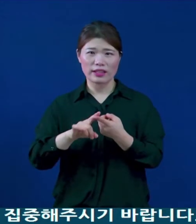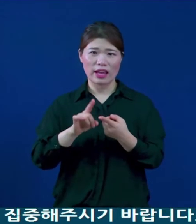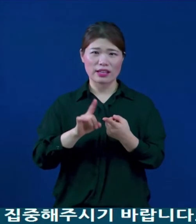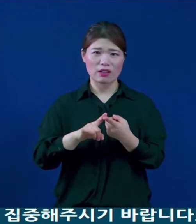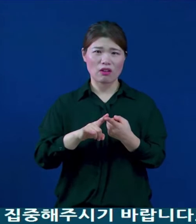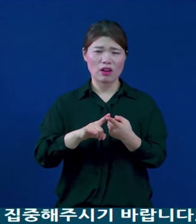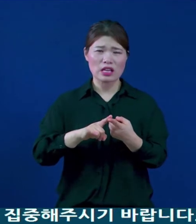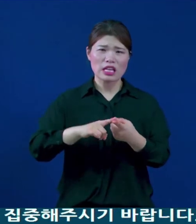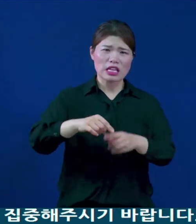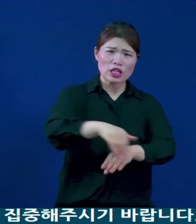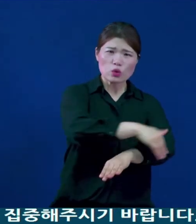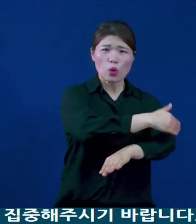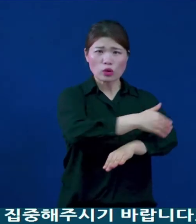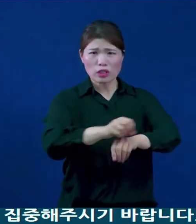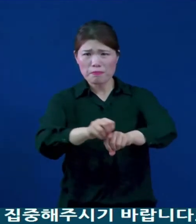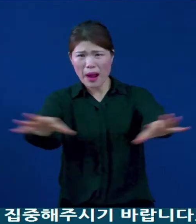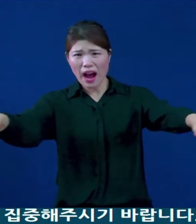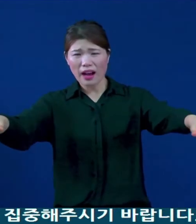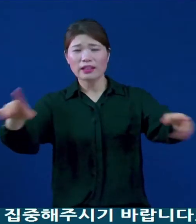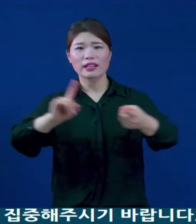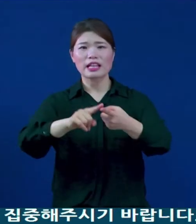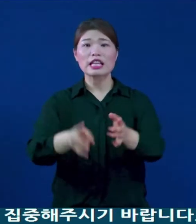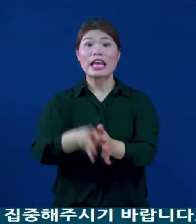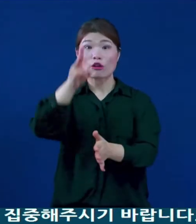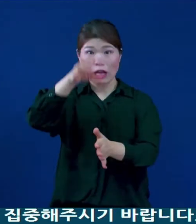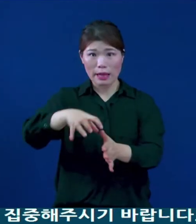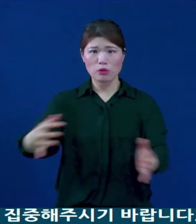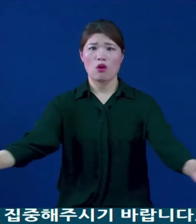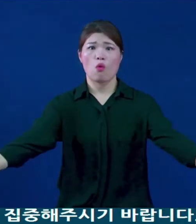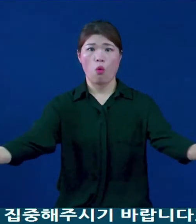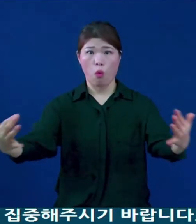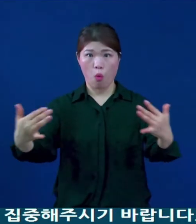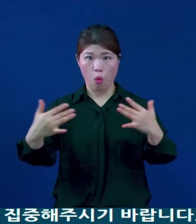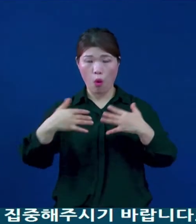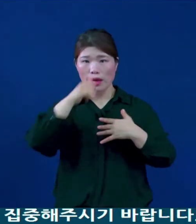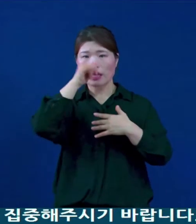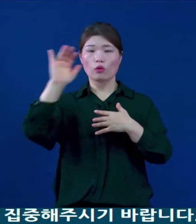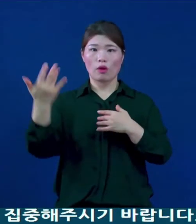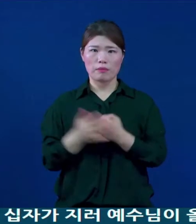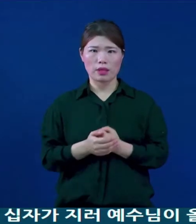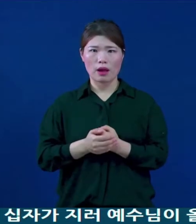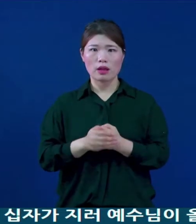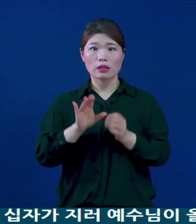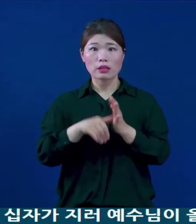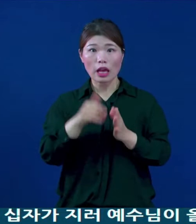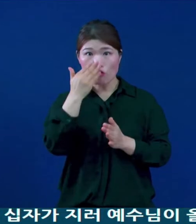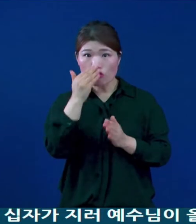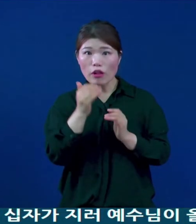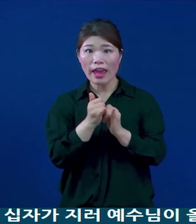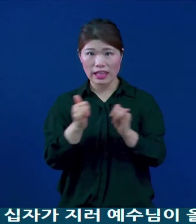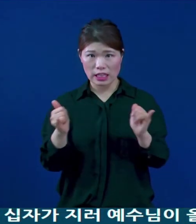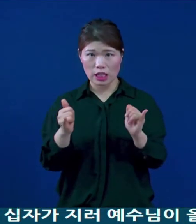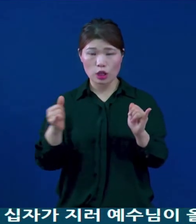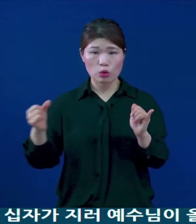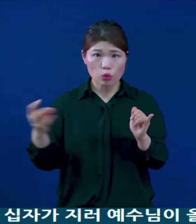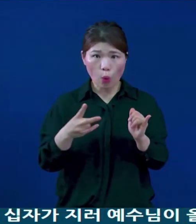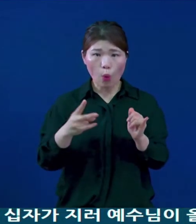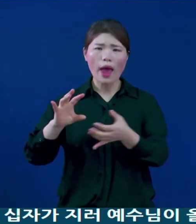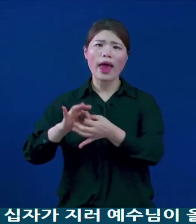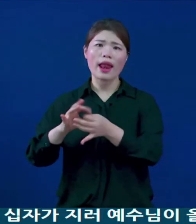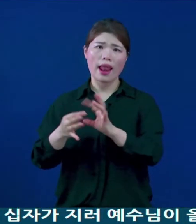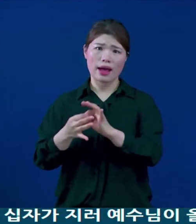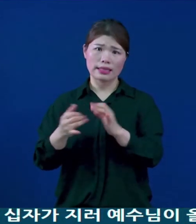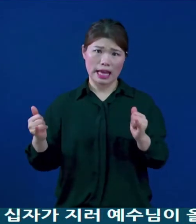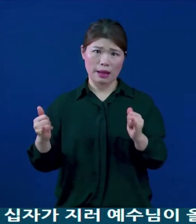흩어졌던 유대인들이 예루살렘으로 모이는데, 이 장면에는 특이하게 유대인들뿐만 아니라 헬라